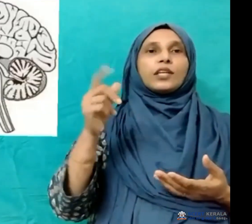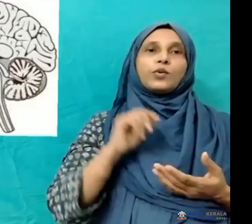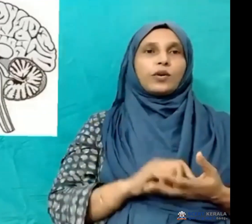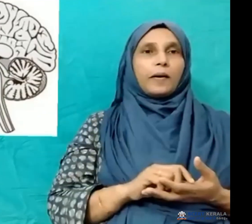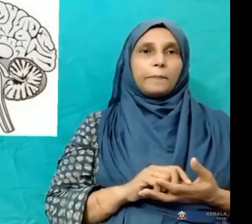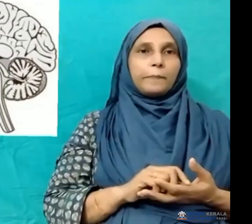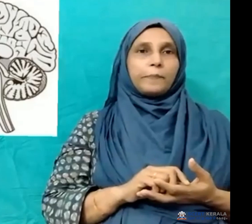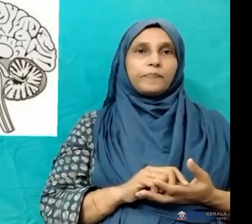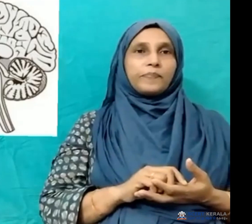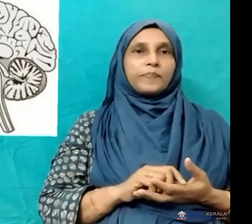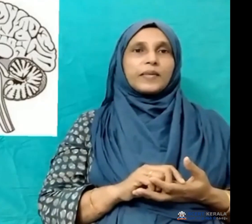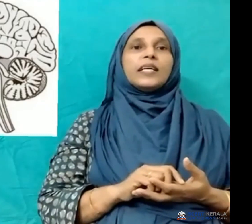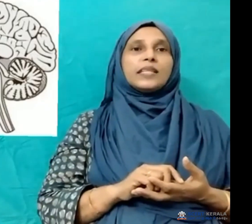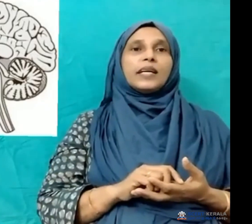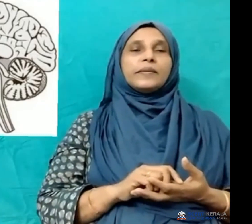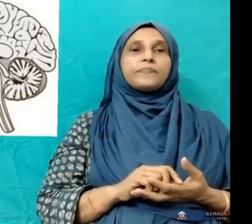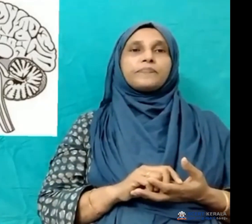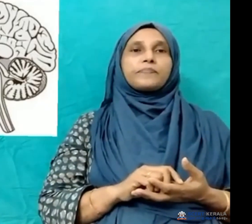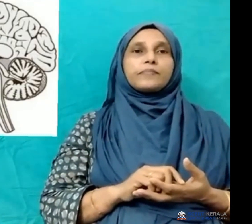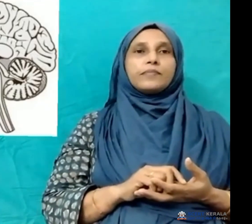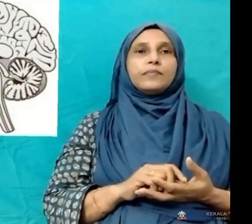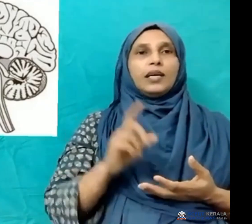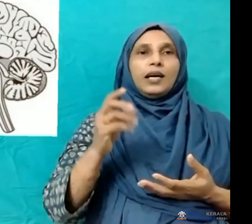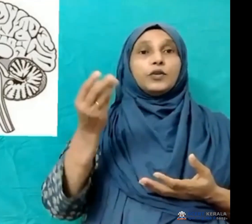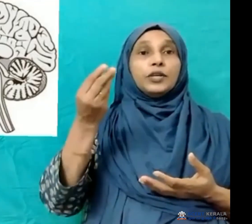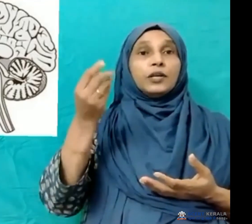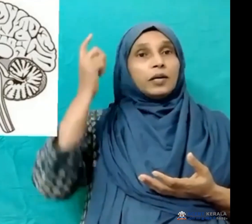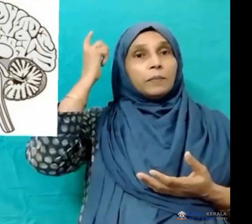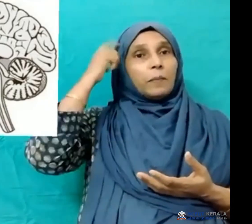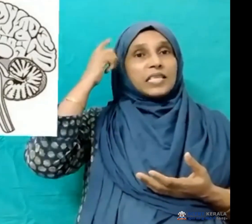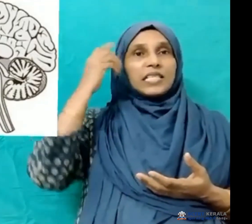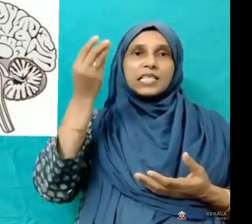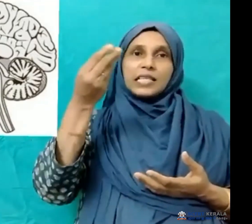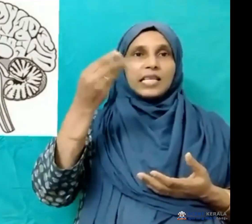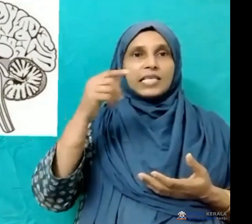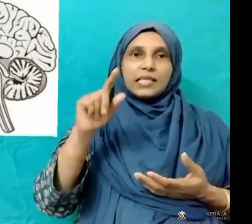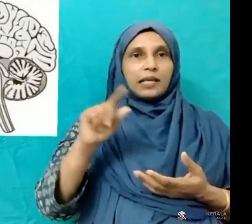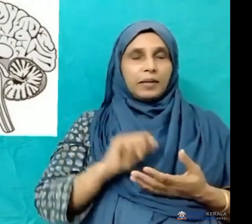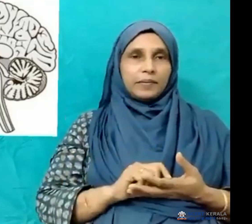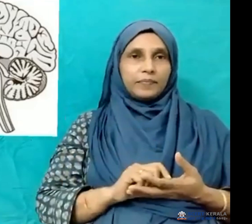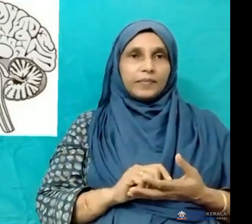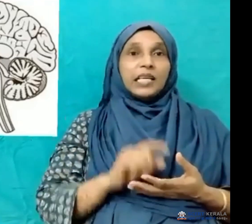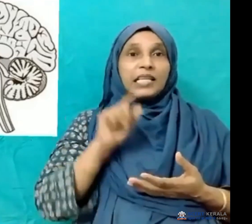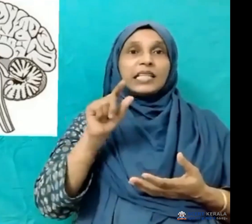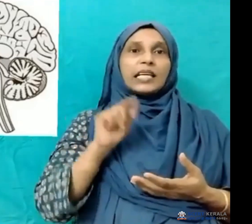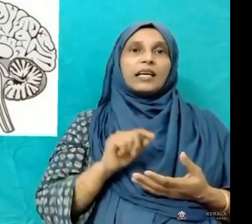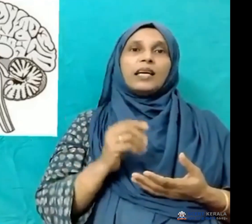ചിത്രം നോക്കാം. എന്താണ്? ഒരു മസ്തിഷ്കത്തിന്റെ ചിത്രമാണ് ഇത്. നിങ്ങള്